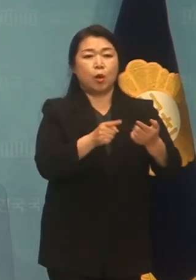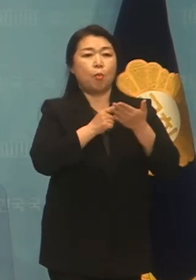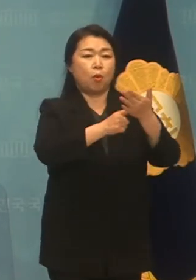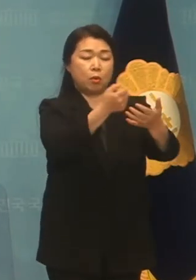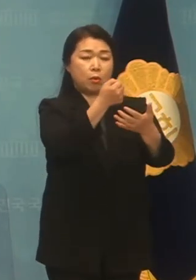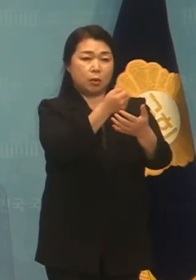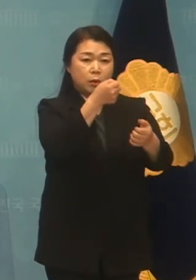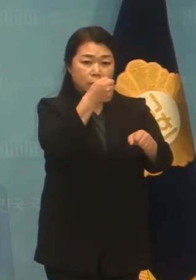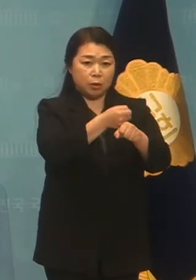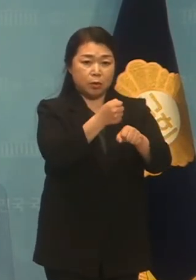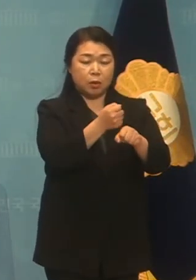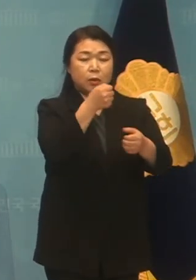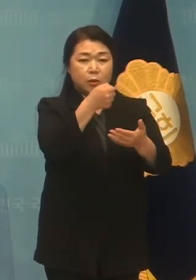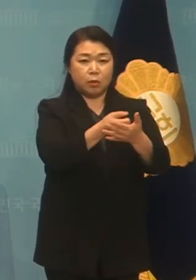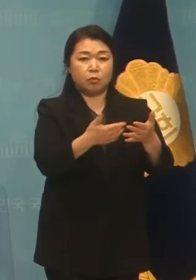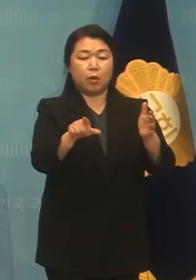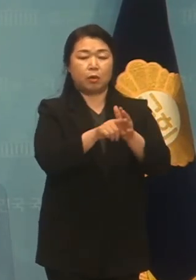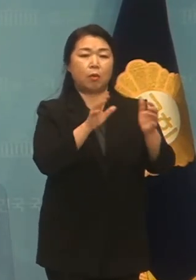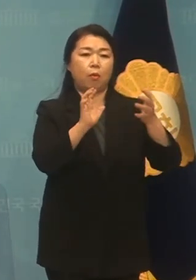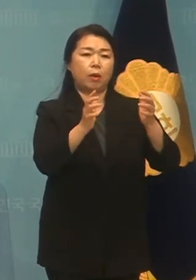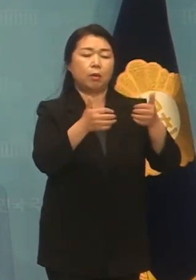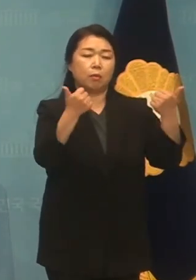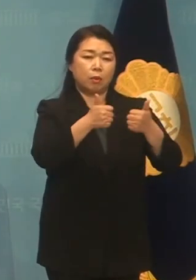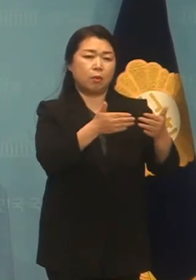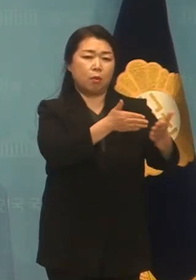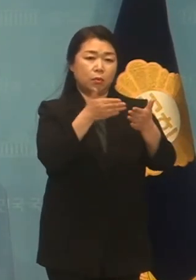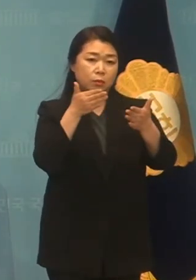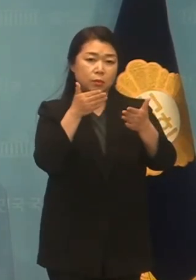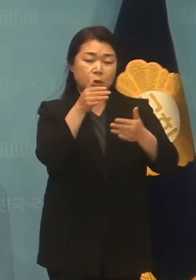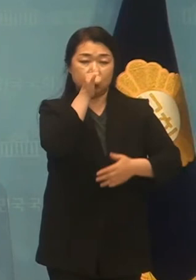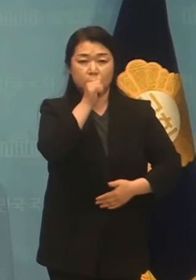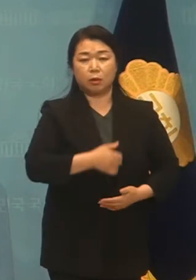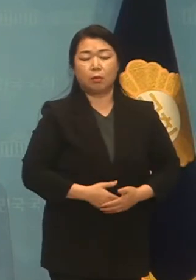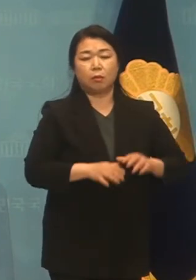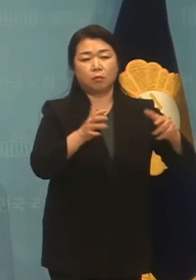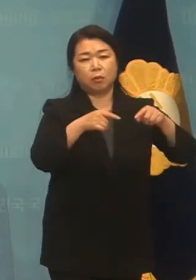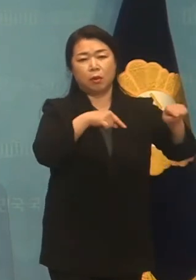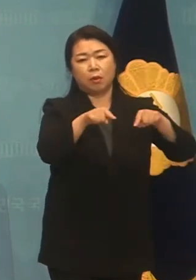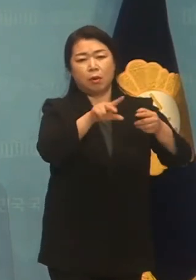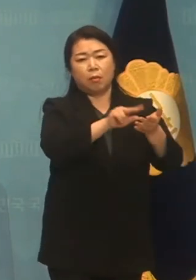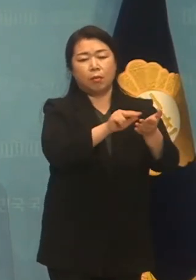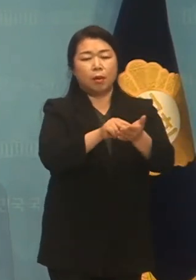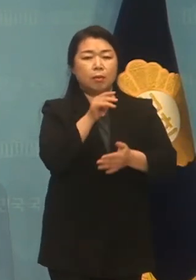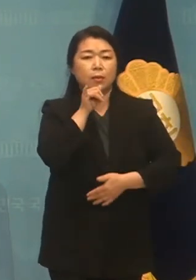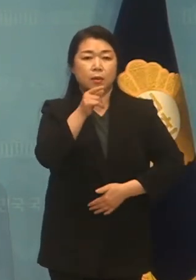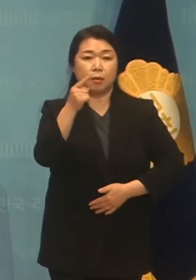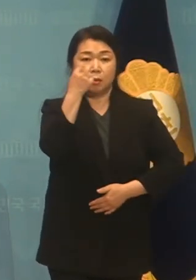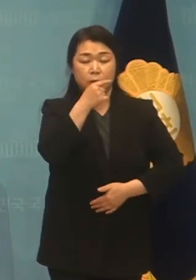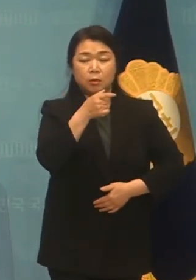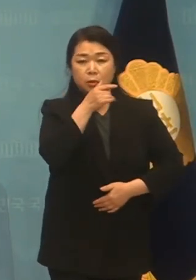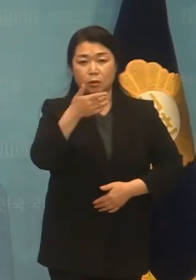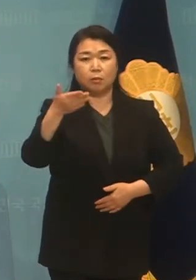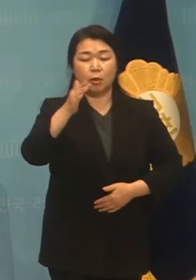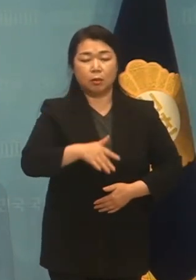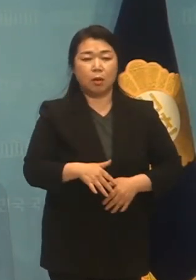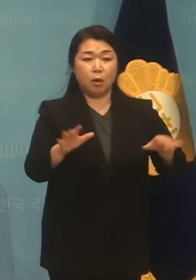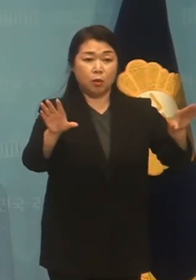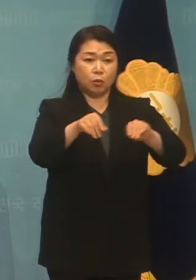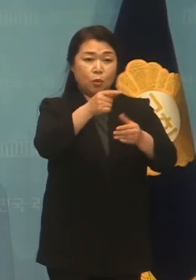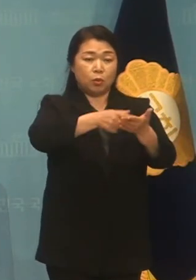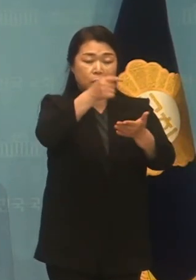채택을 위한 회의를 거부했습니다. 국정 공백을 운운하며 총리 공석을